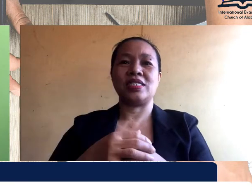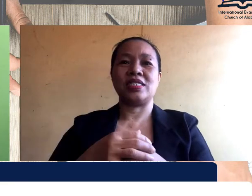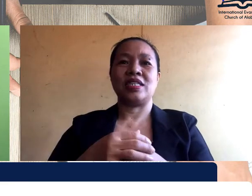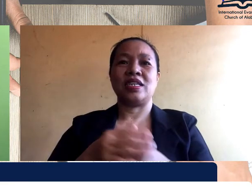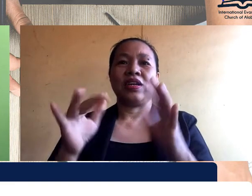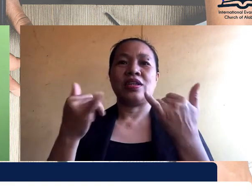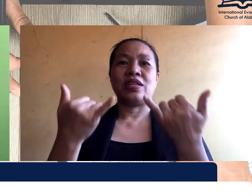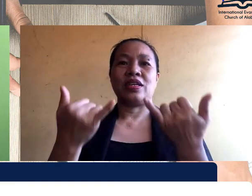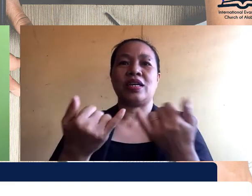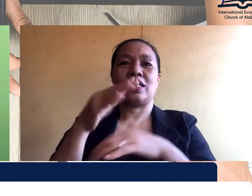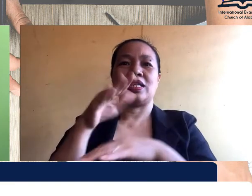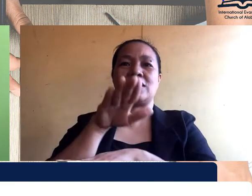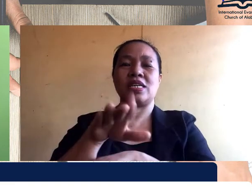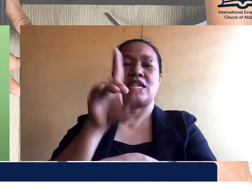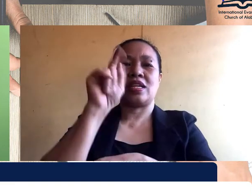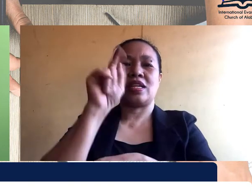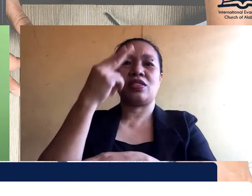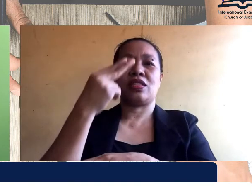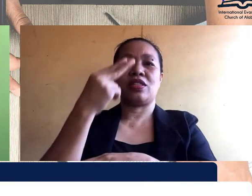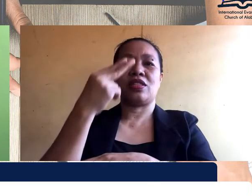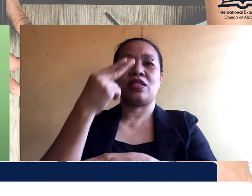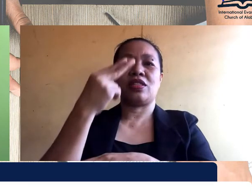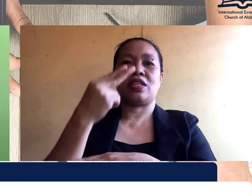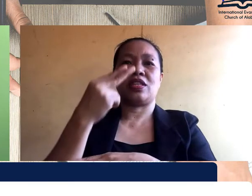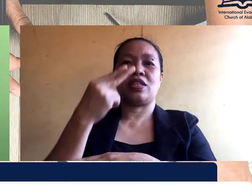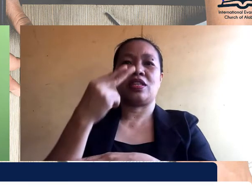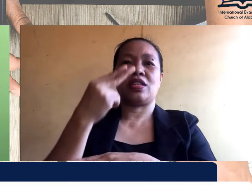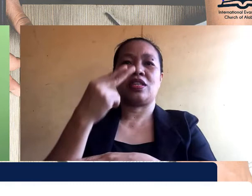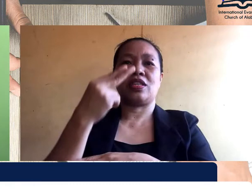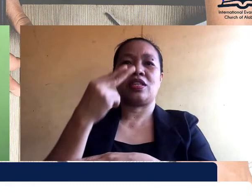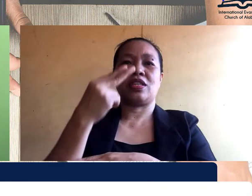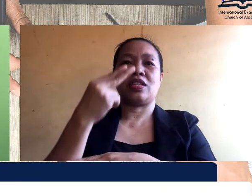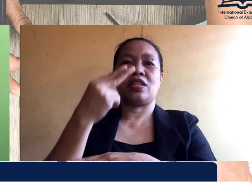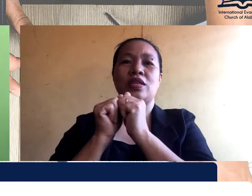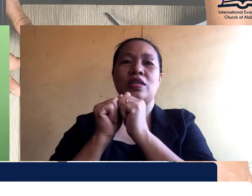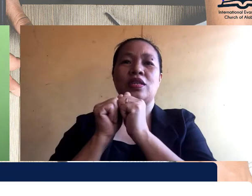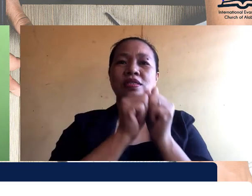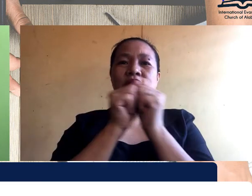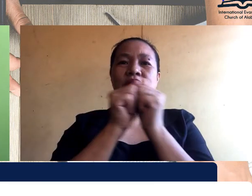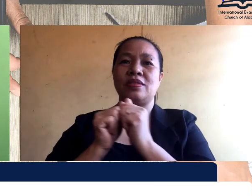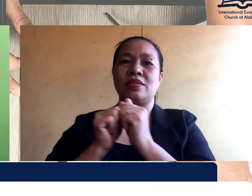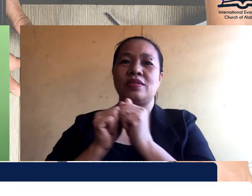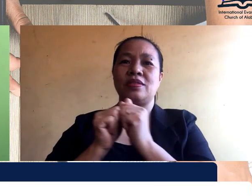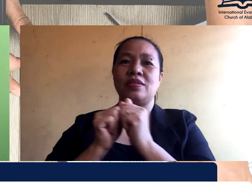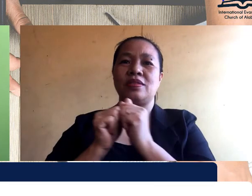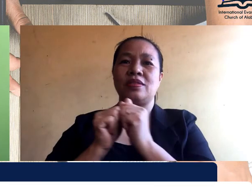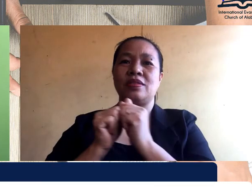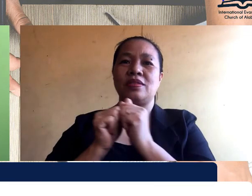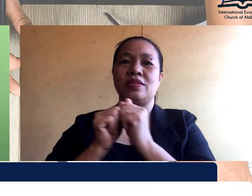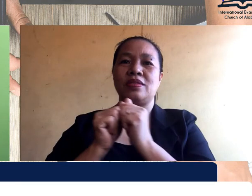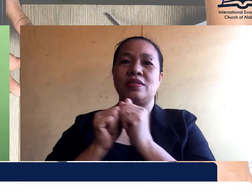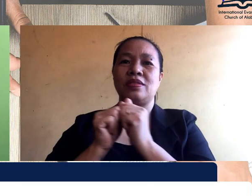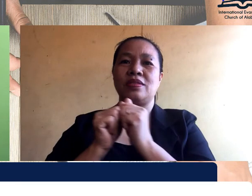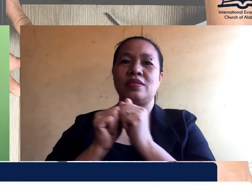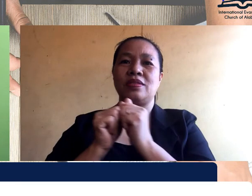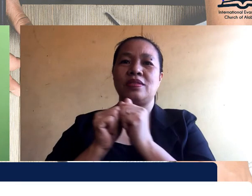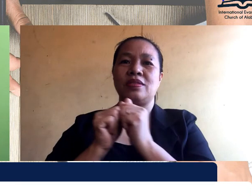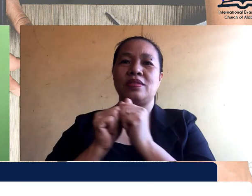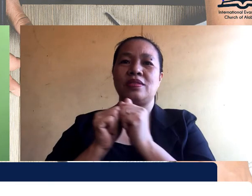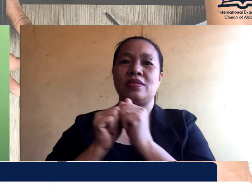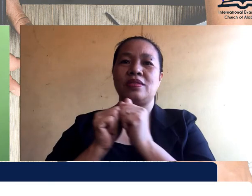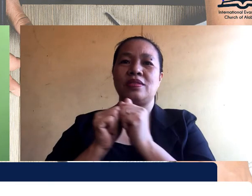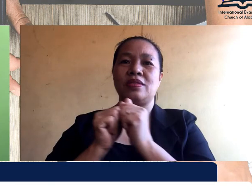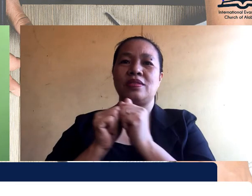upang magbulay-bulay salita ng Diyos at manalangin. Yan. So kasama pa po rin natin, kasama niyo pa rin po kami.